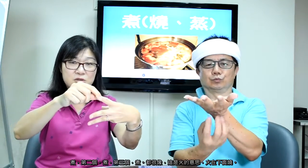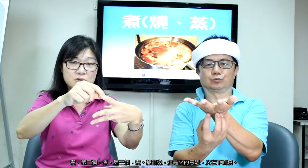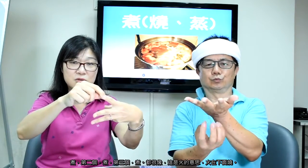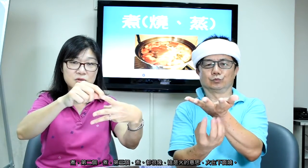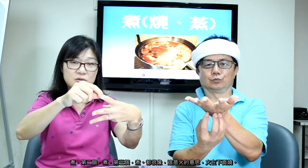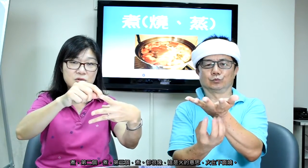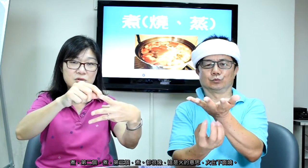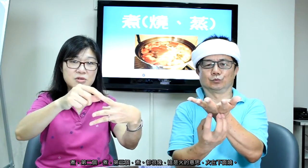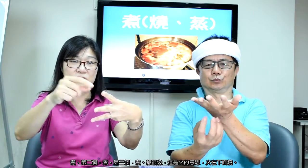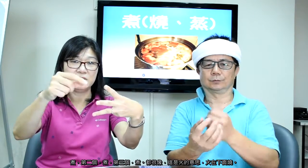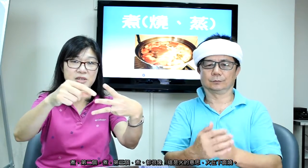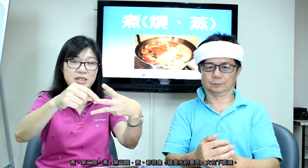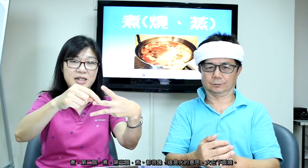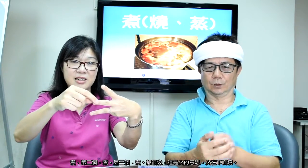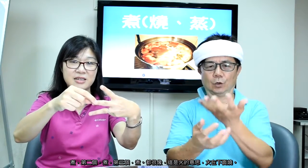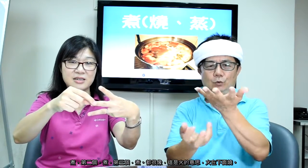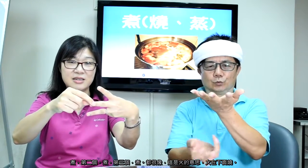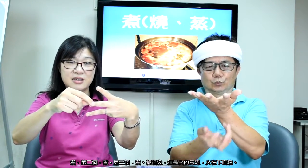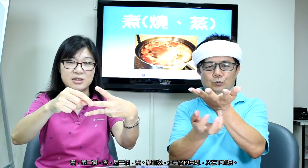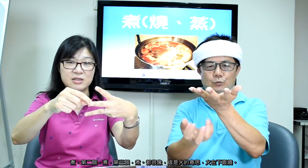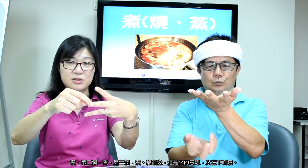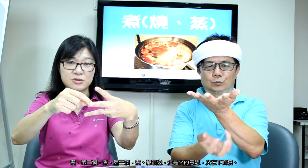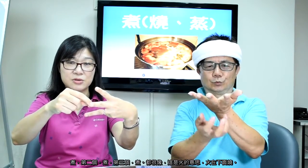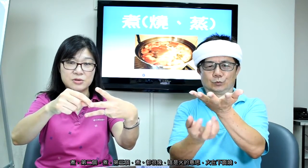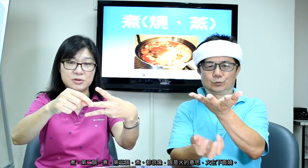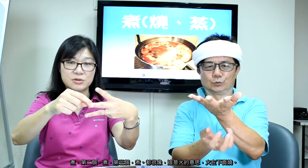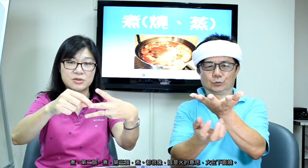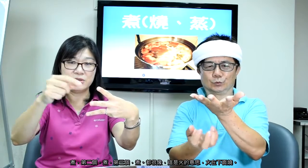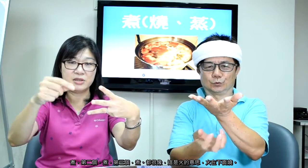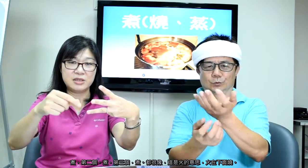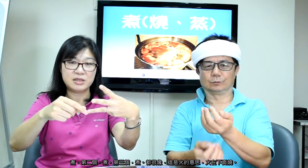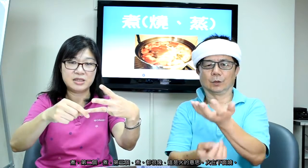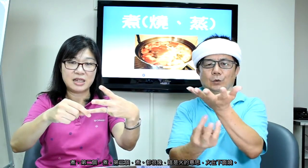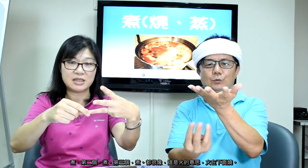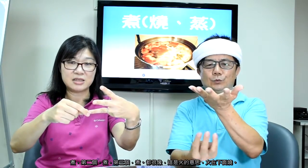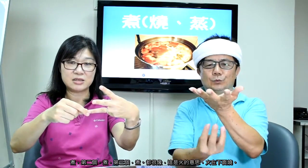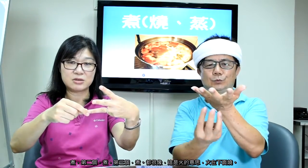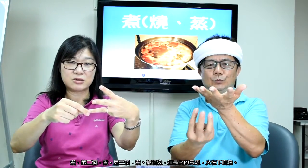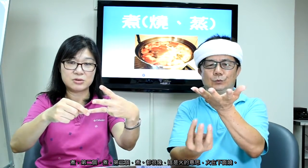煮，第二个煮，第三个煮，